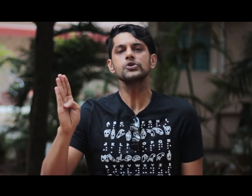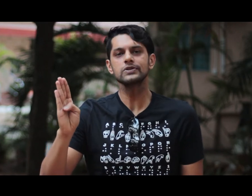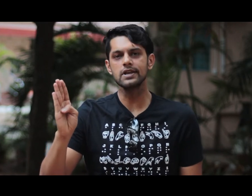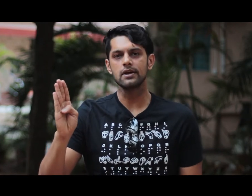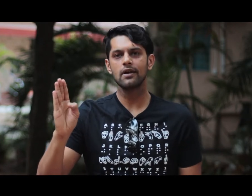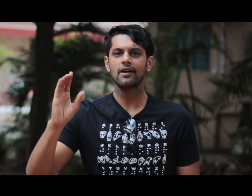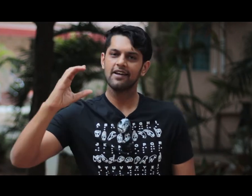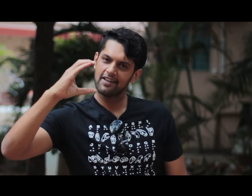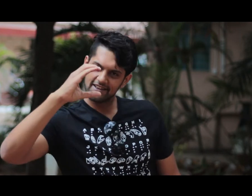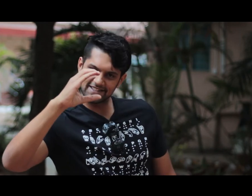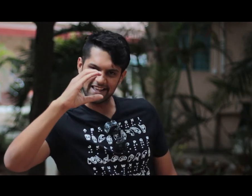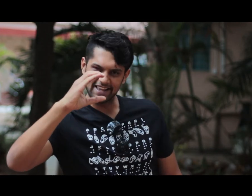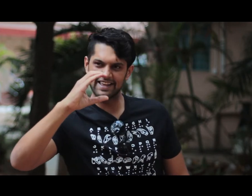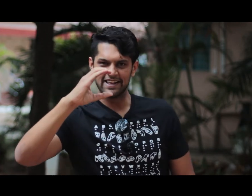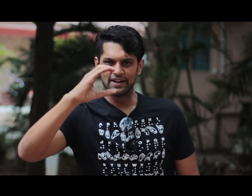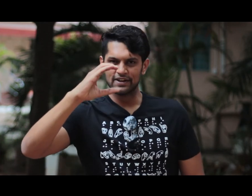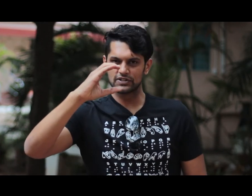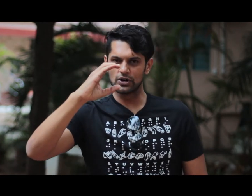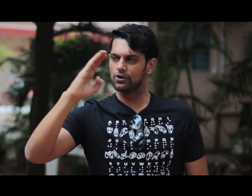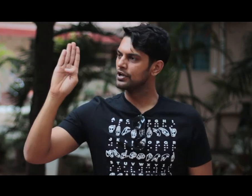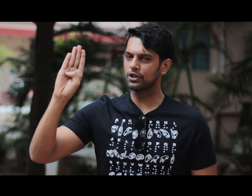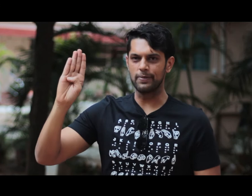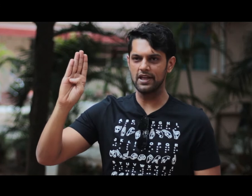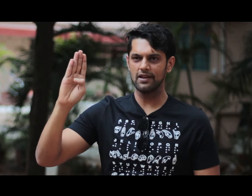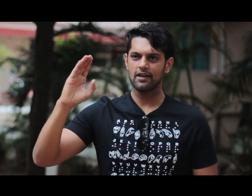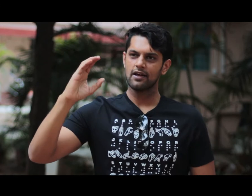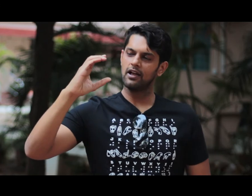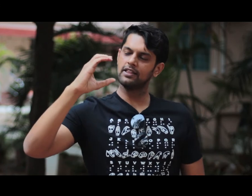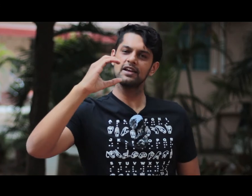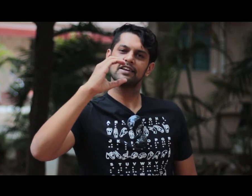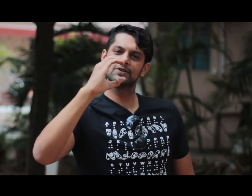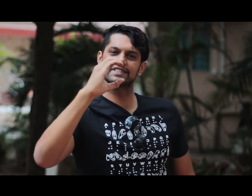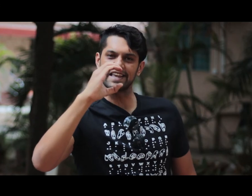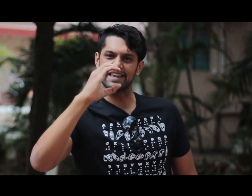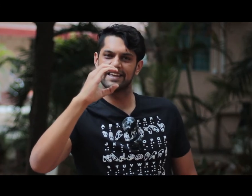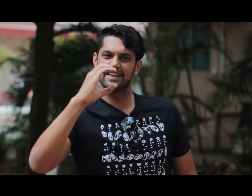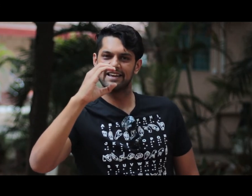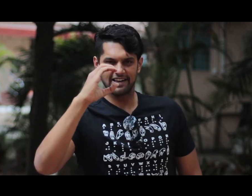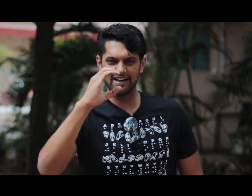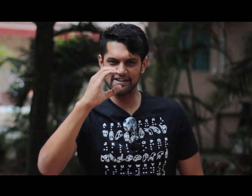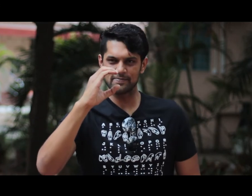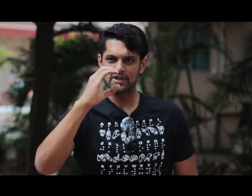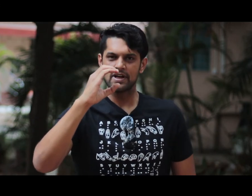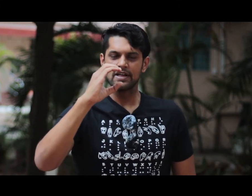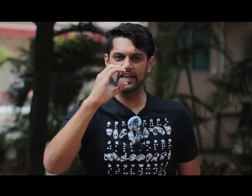show C? C. So, either B, Elinda, either C. Yeah? Next